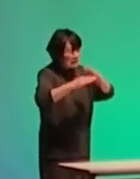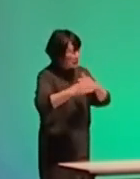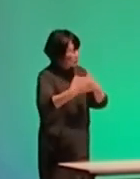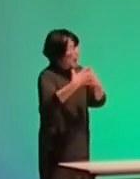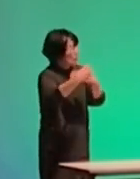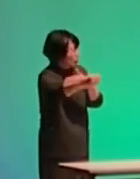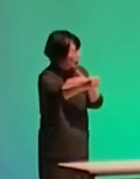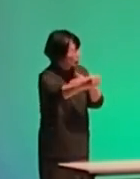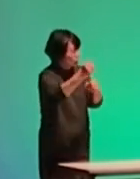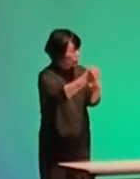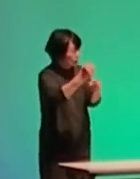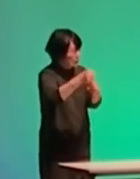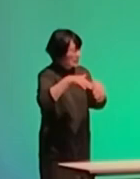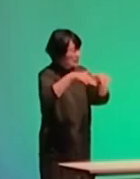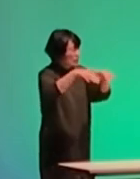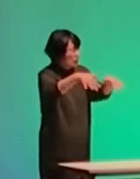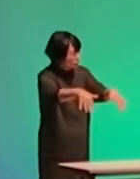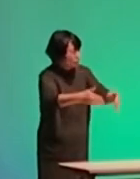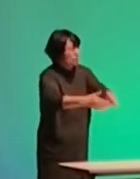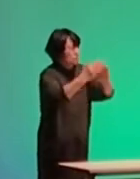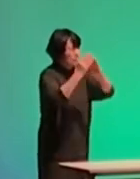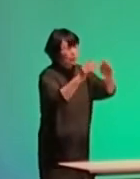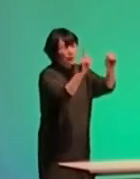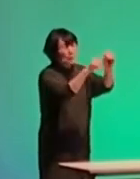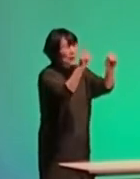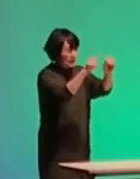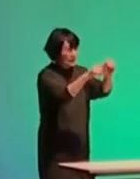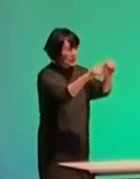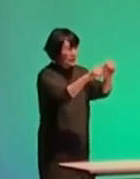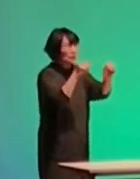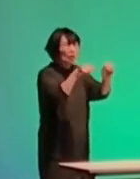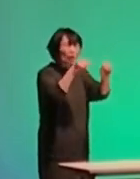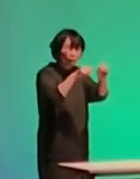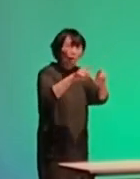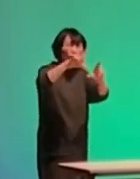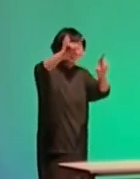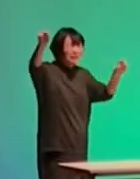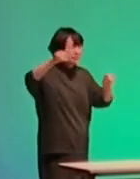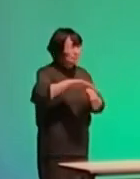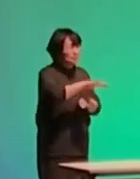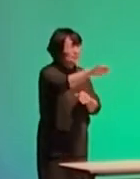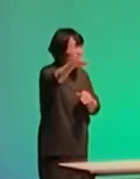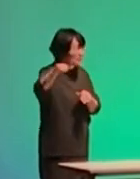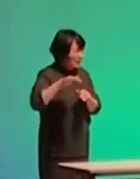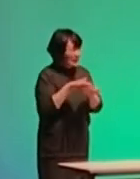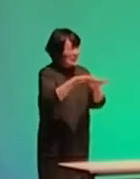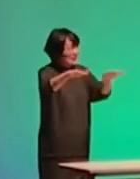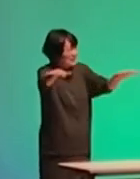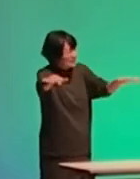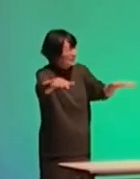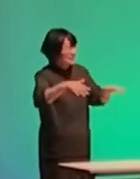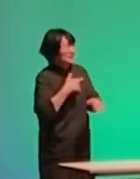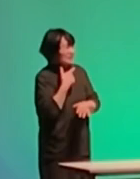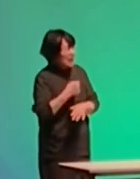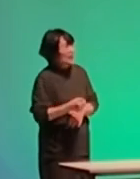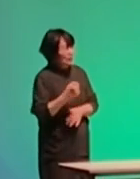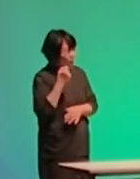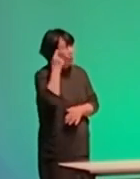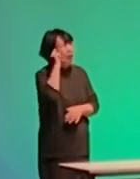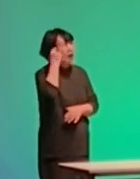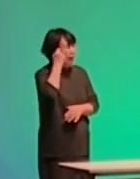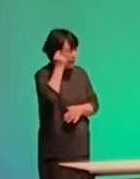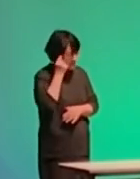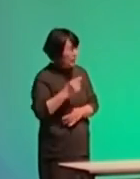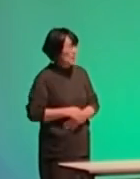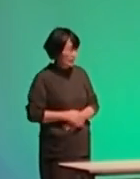りシステムの完成に向けて、そしてそれを国全体で取り組んでいただけるようにということでやらせていただいておりますというような